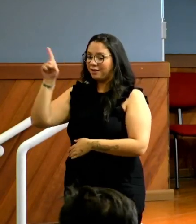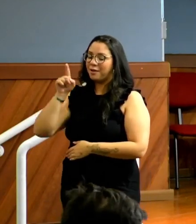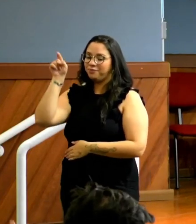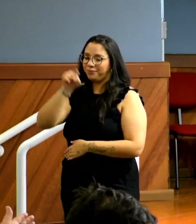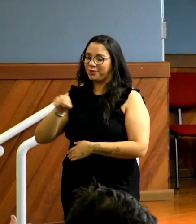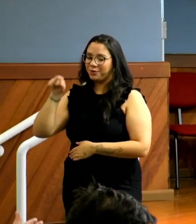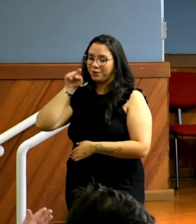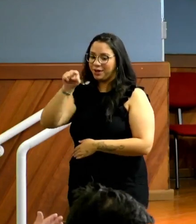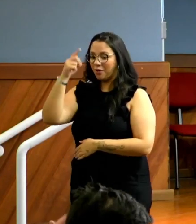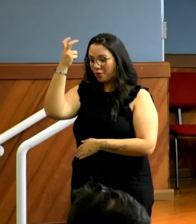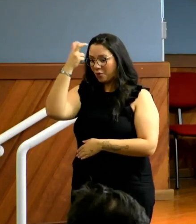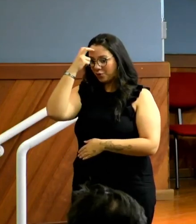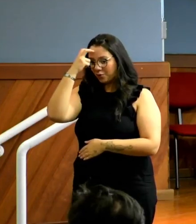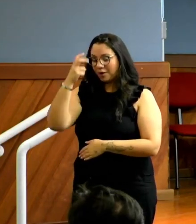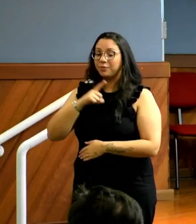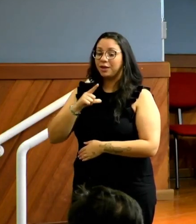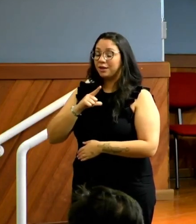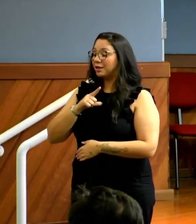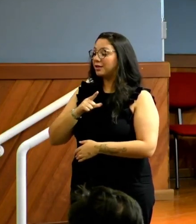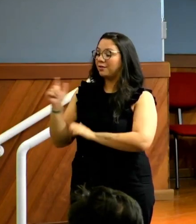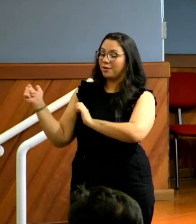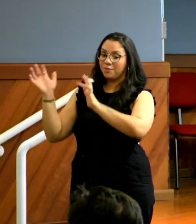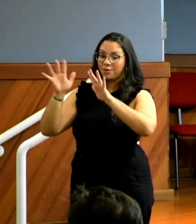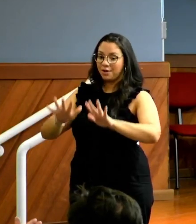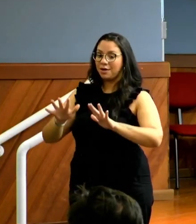Certo, eu não acompanhei.